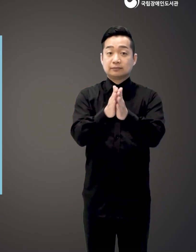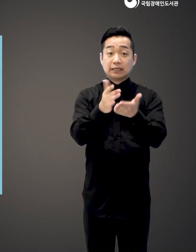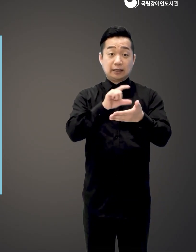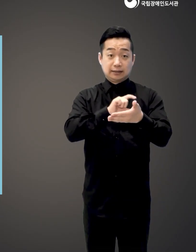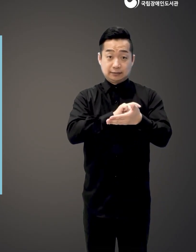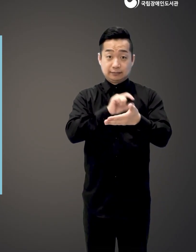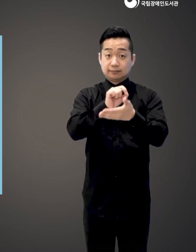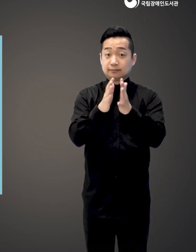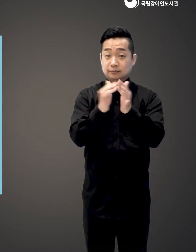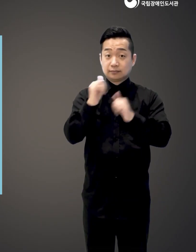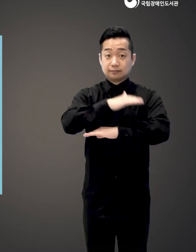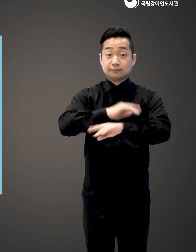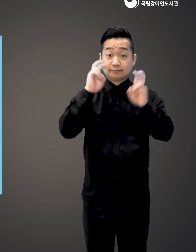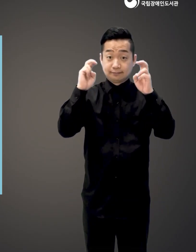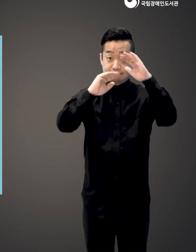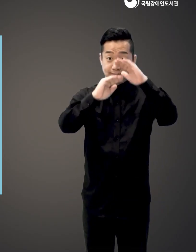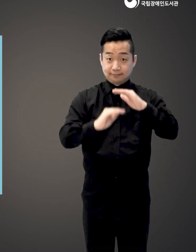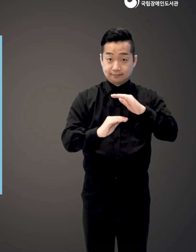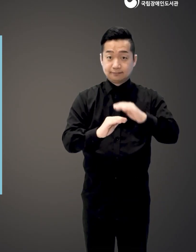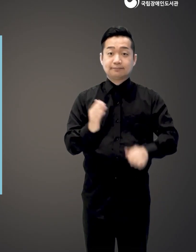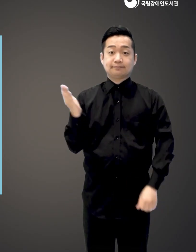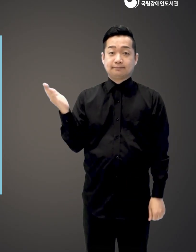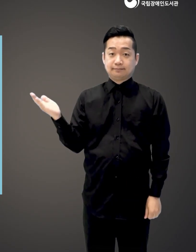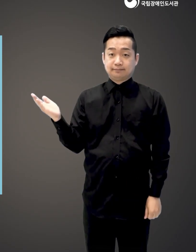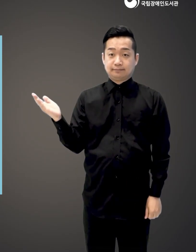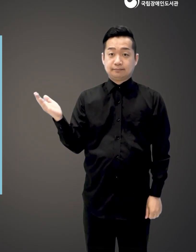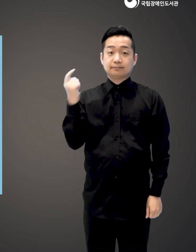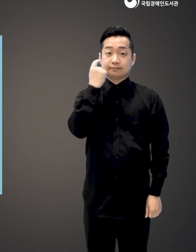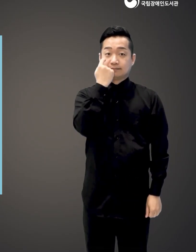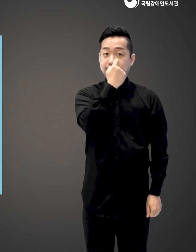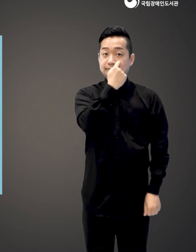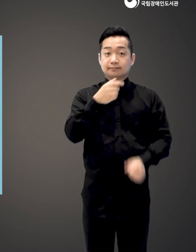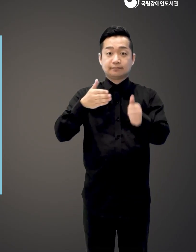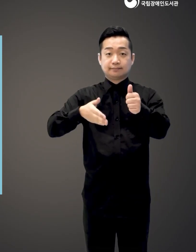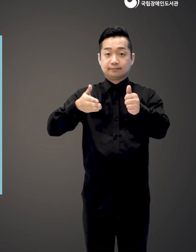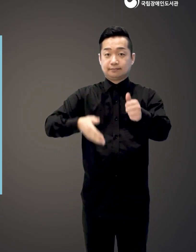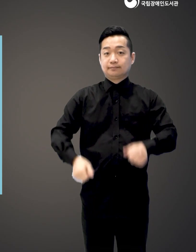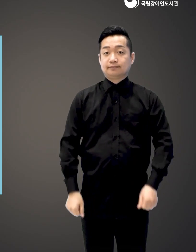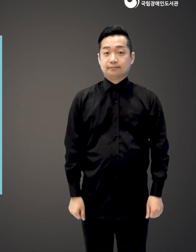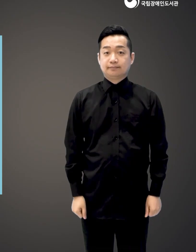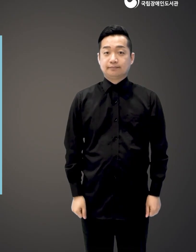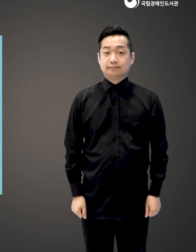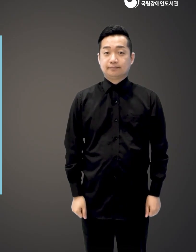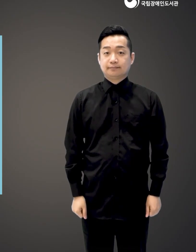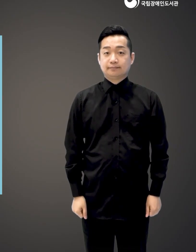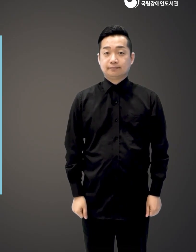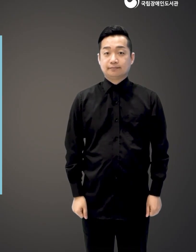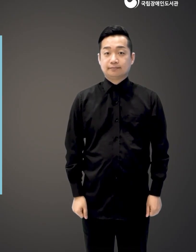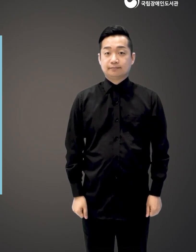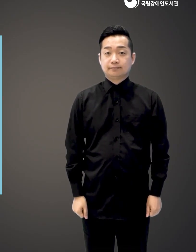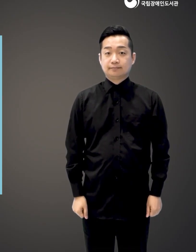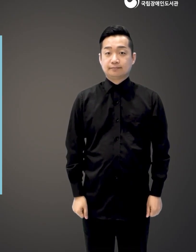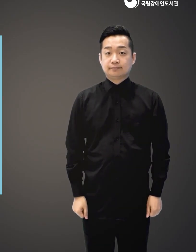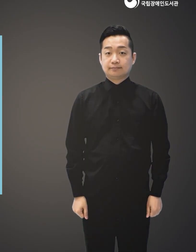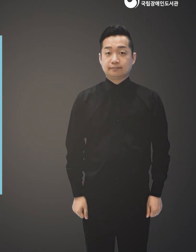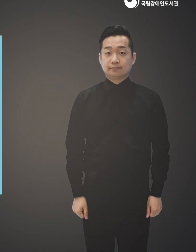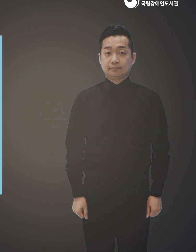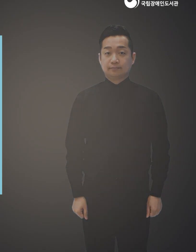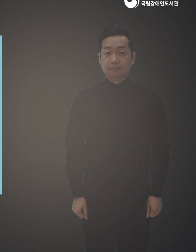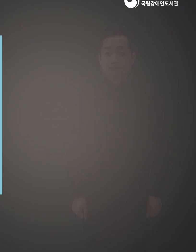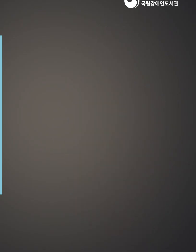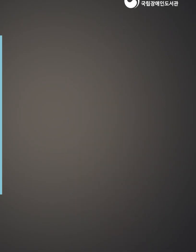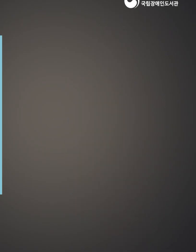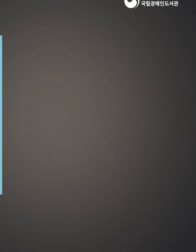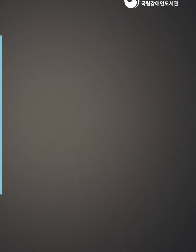도서명, 이토록 멋진 인생이라니. 저자, 모리 슈워츠. 출판사, 나무 옆